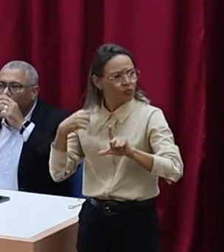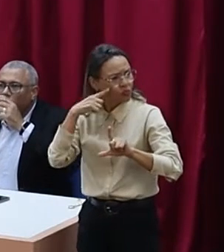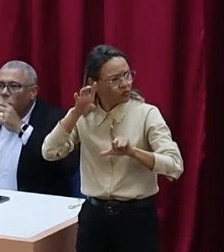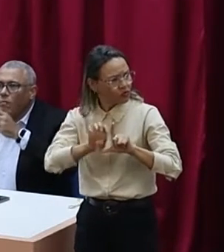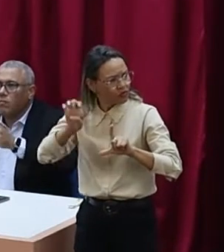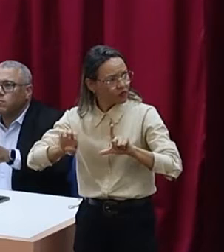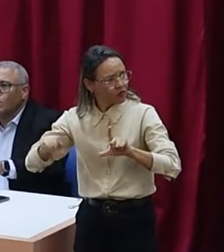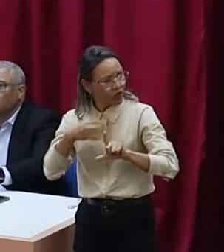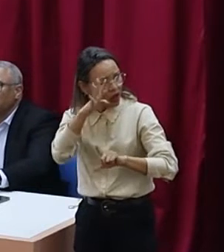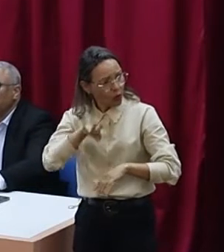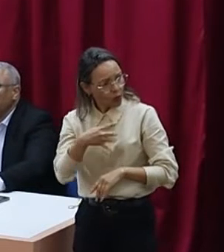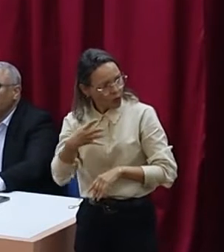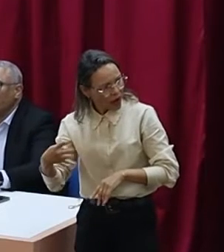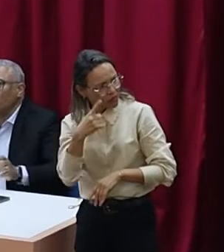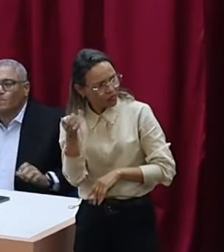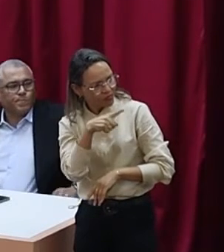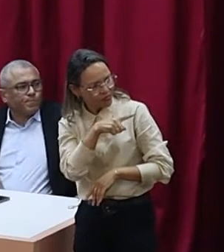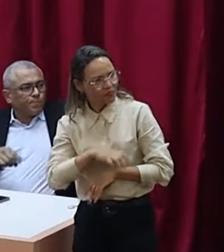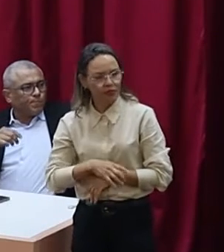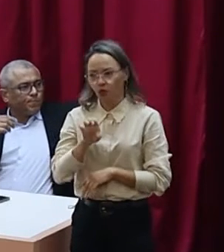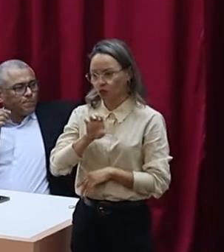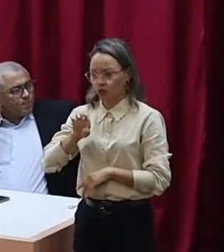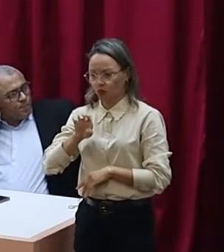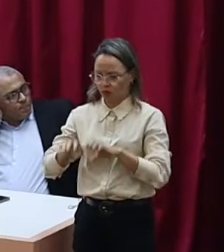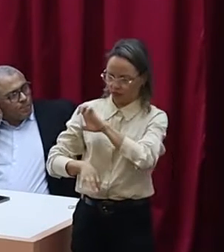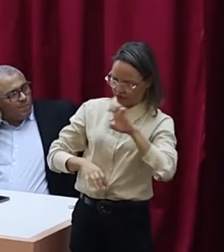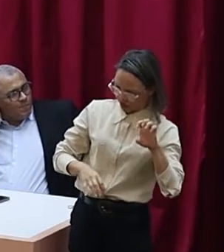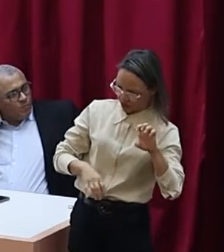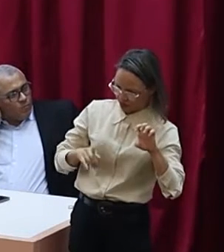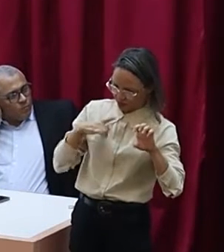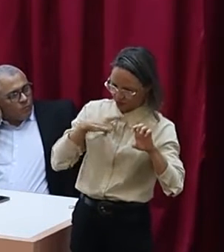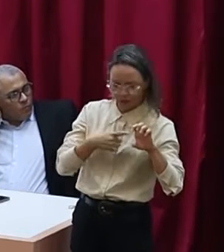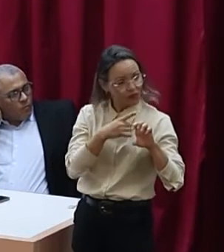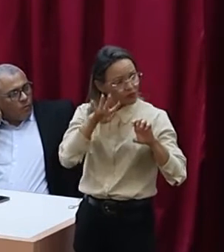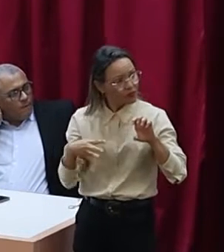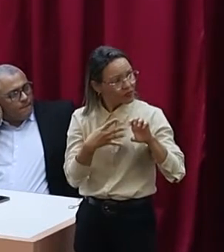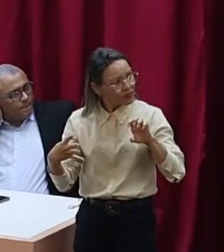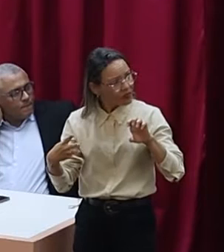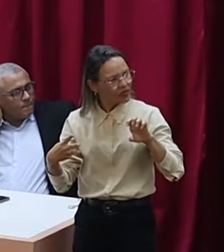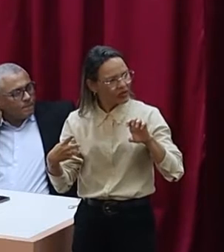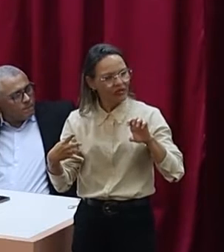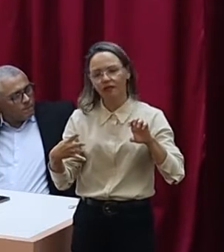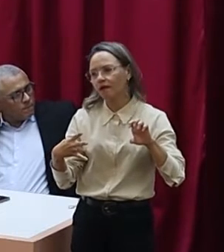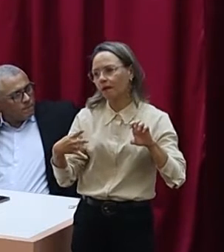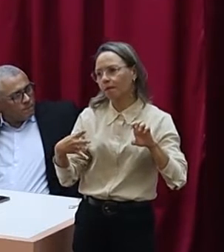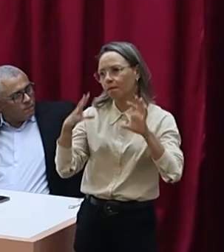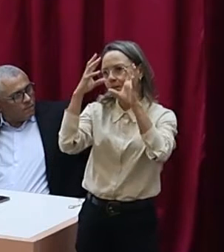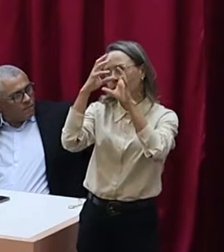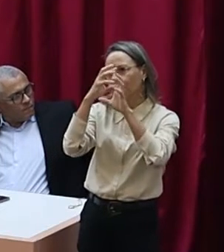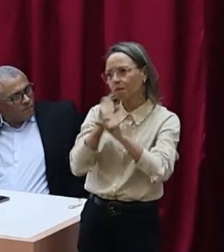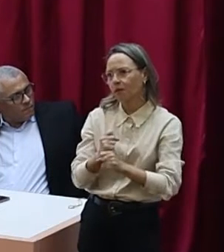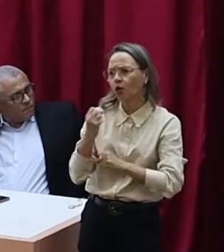né? A gente vê aí do lado esquerdo, né? Um quadro sobre